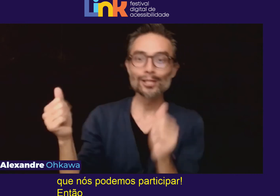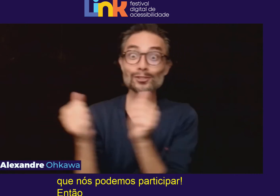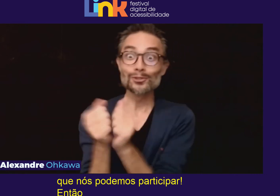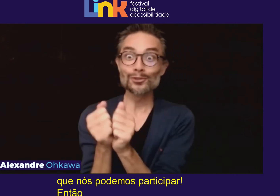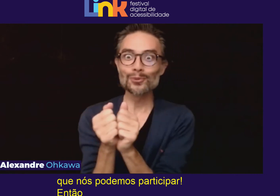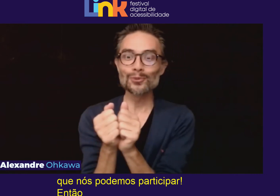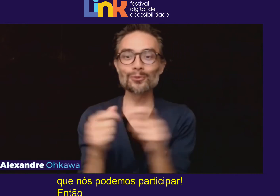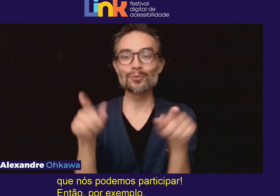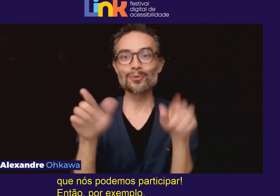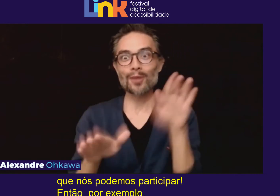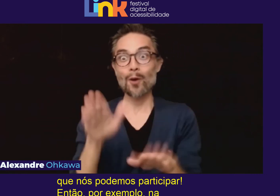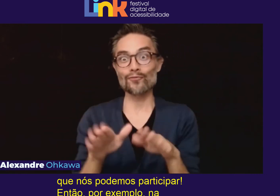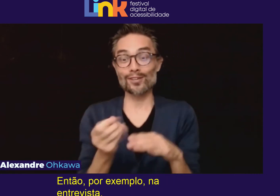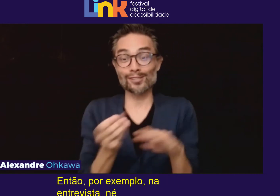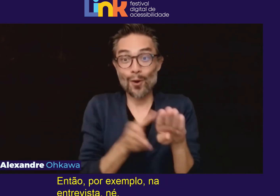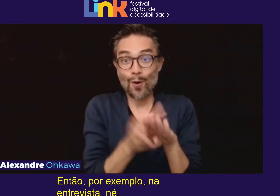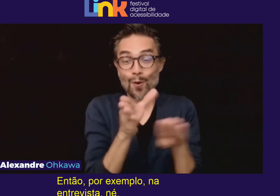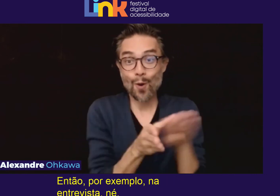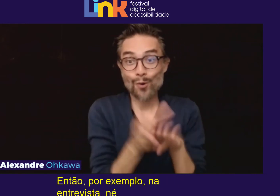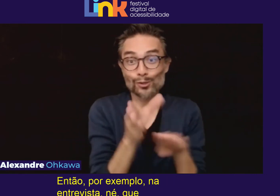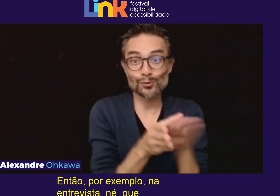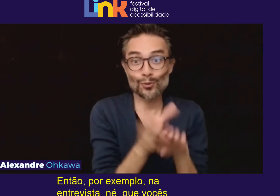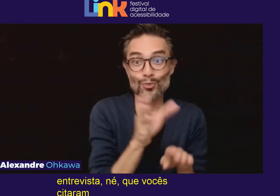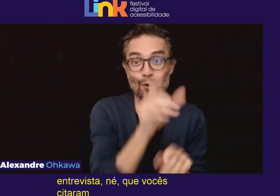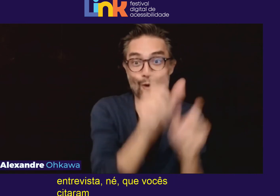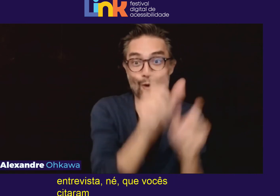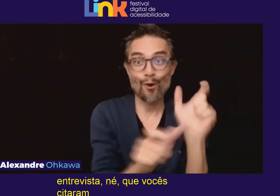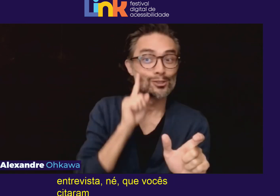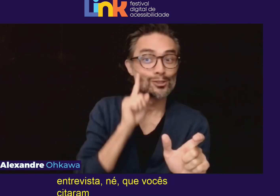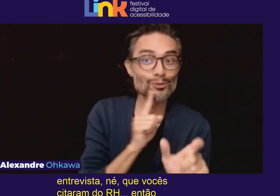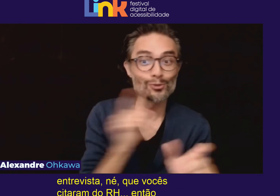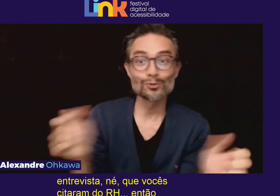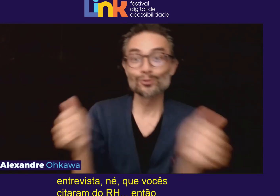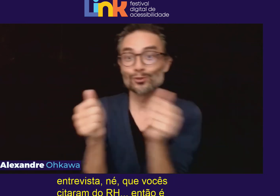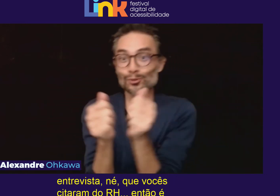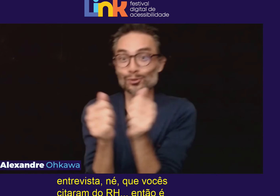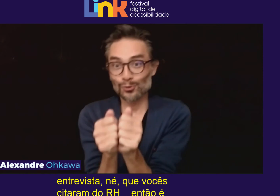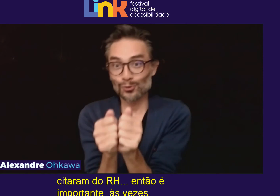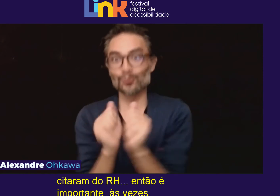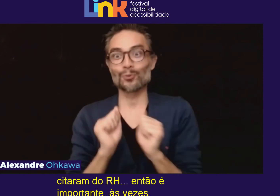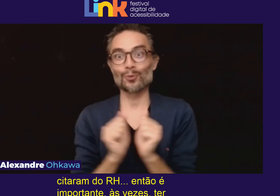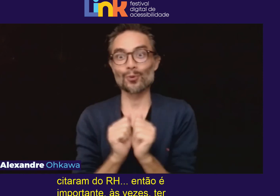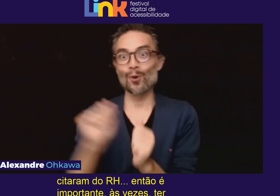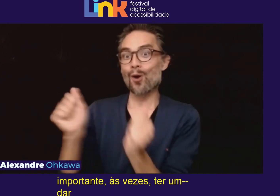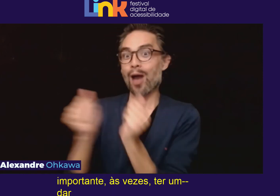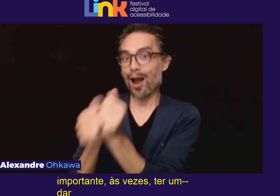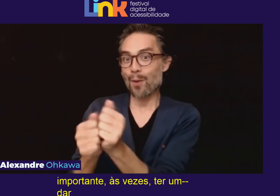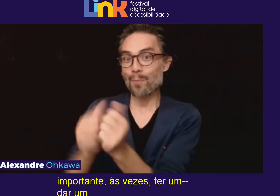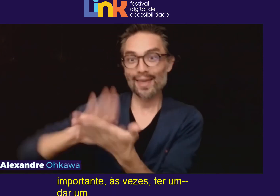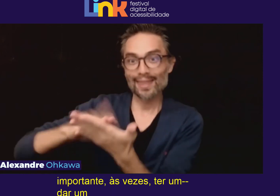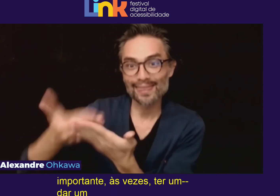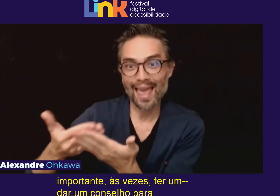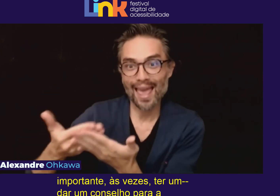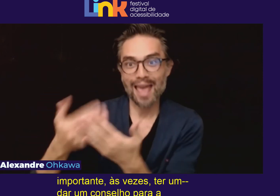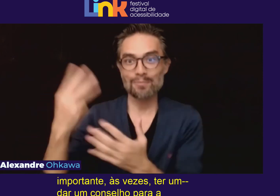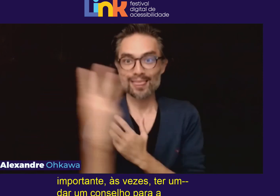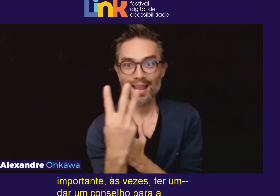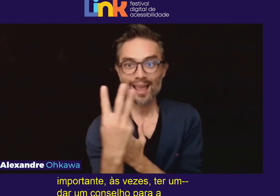é importante, às vezes, né, dar um conselho para a pessoa, ter uma consultoria, né, para o